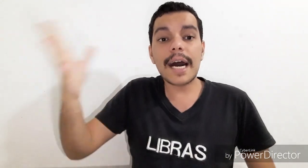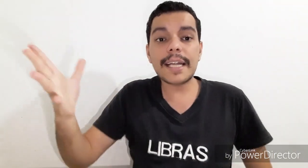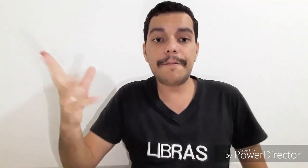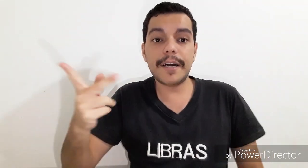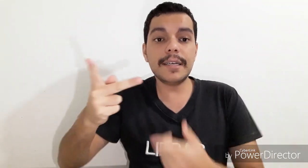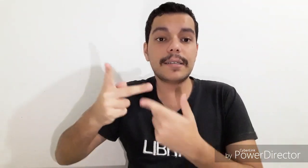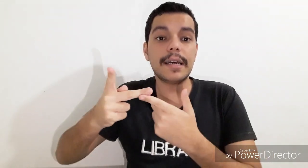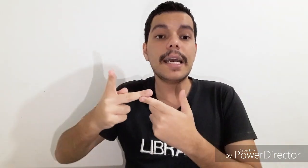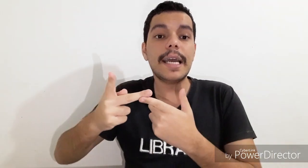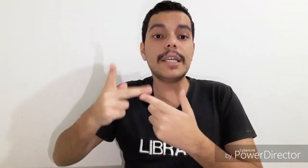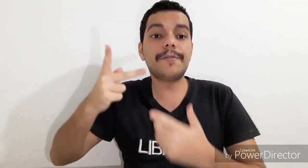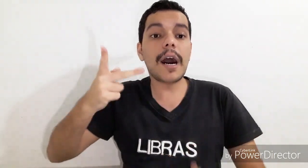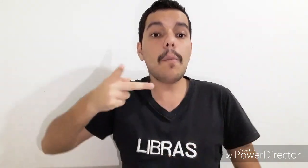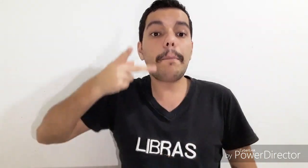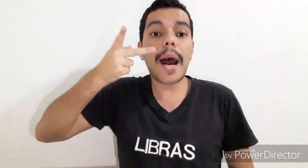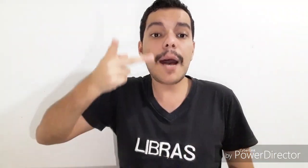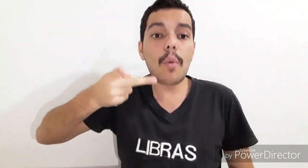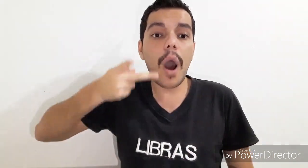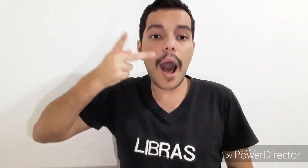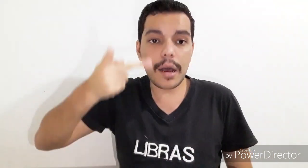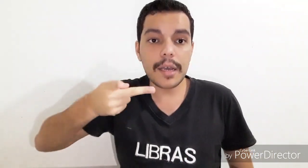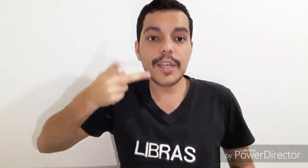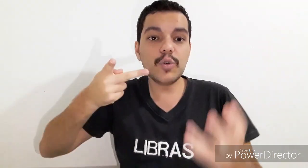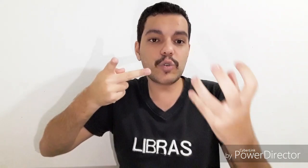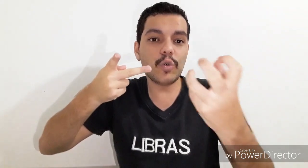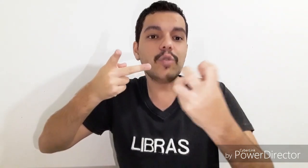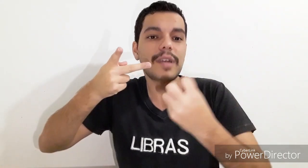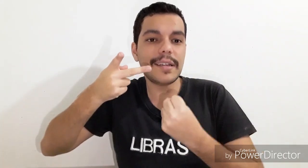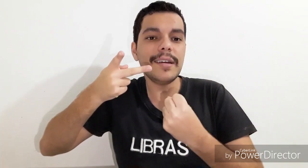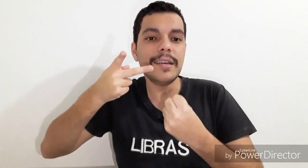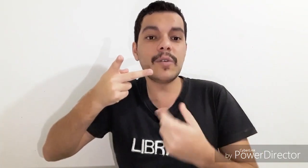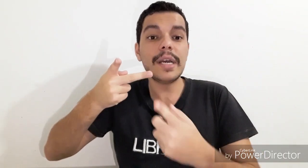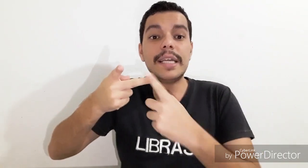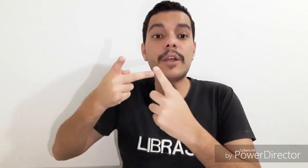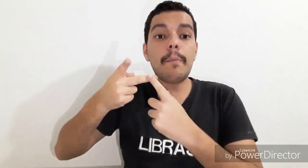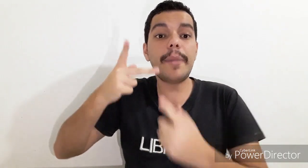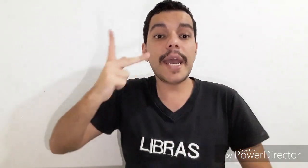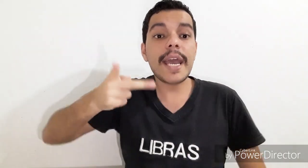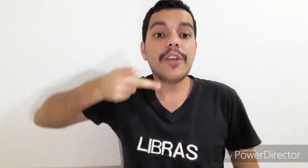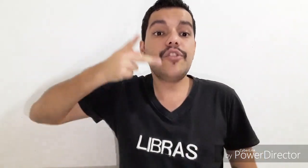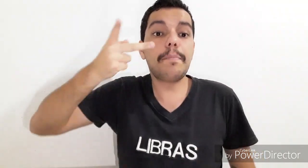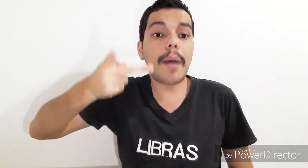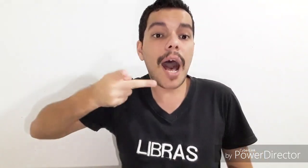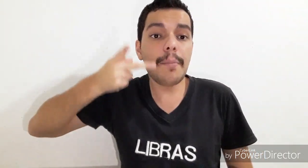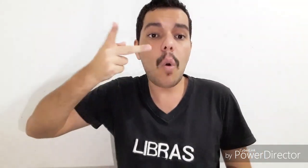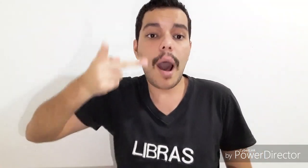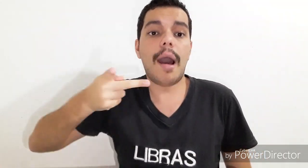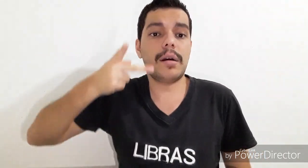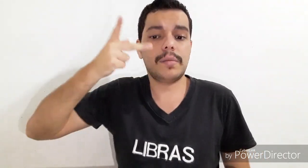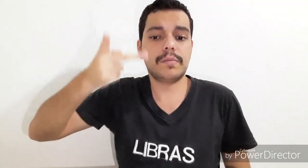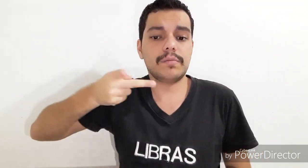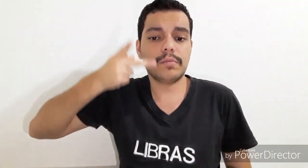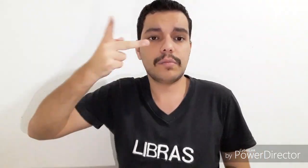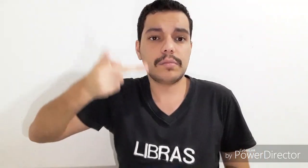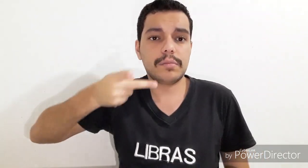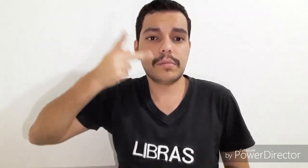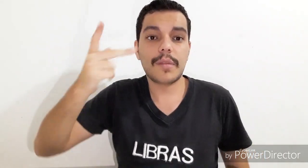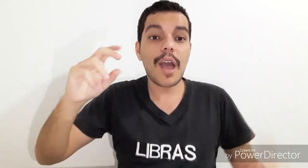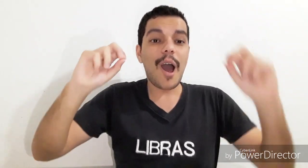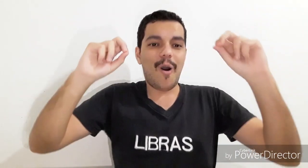na França, eles falam parmoar. E os surdos aderiram. Então, P de parmoar.